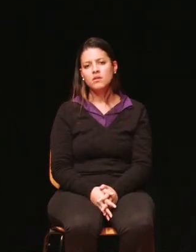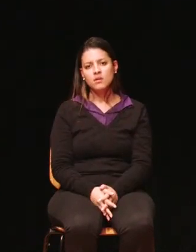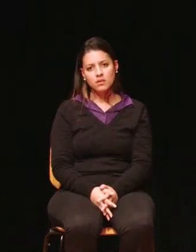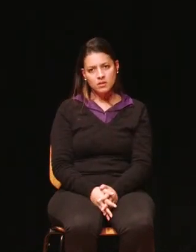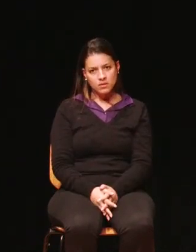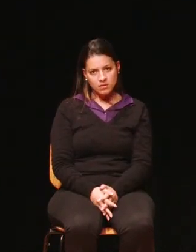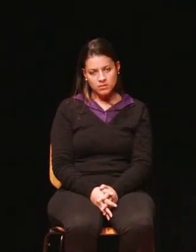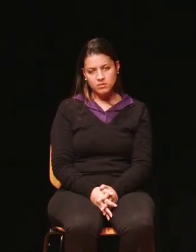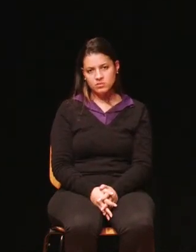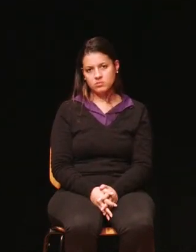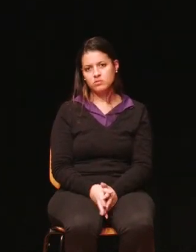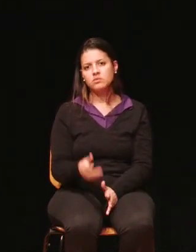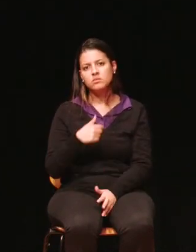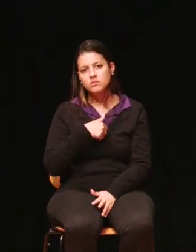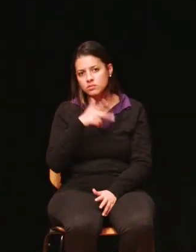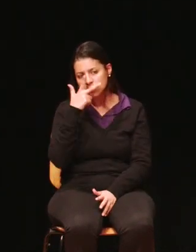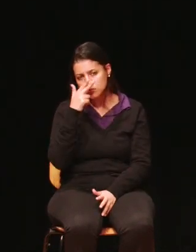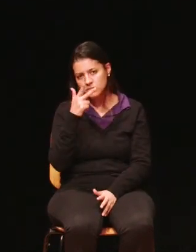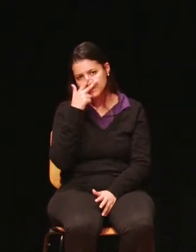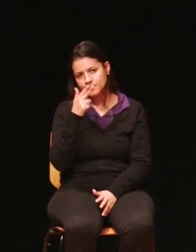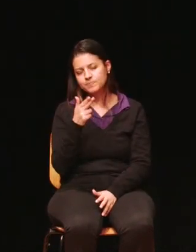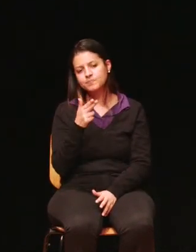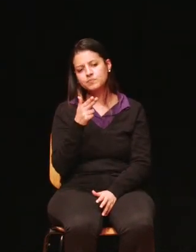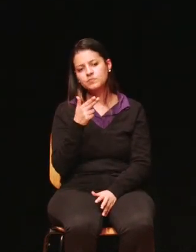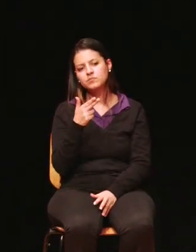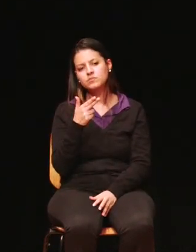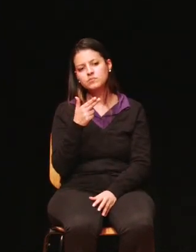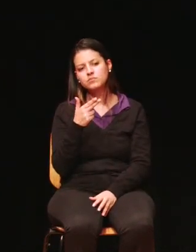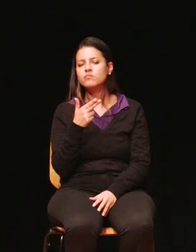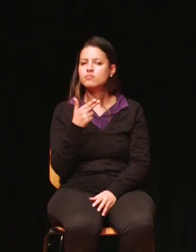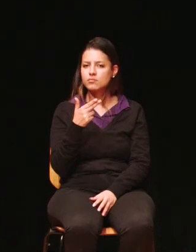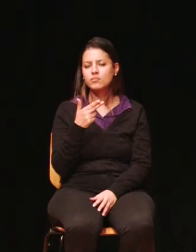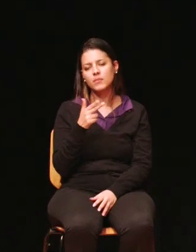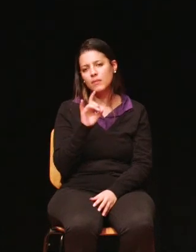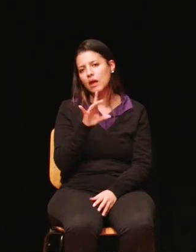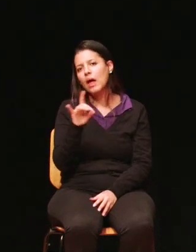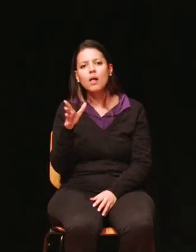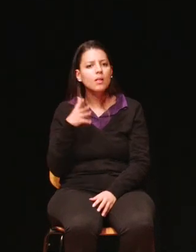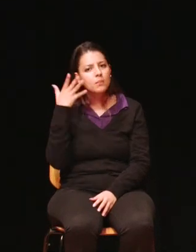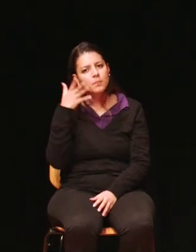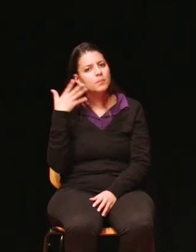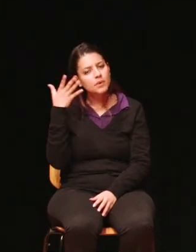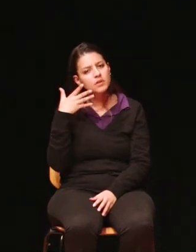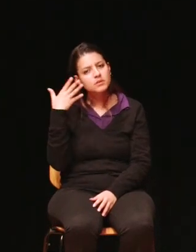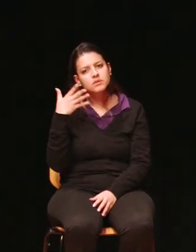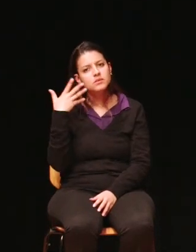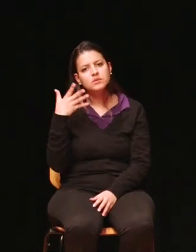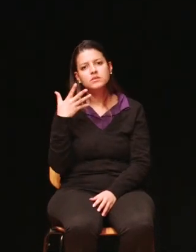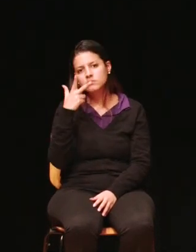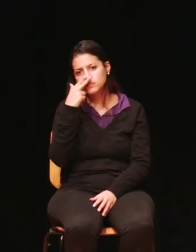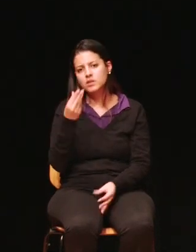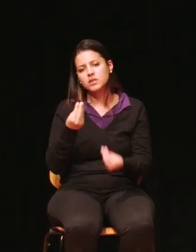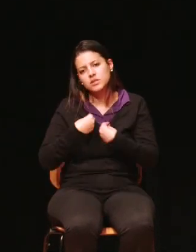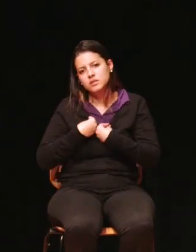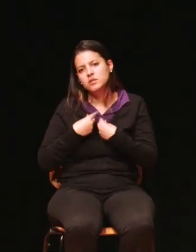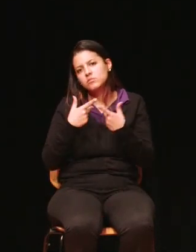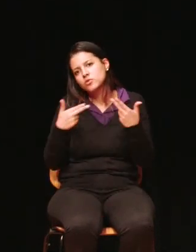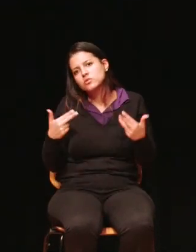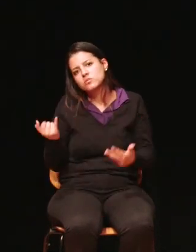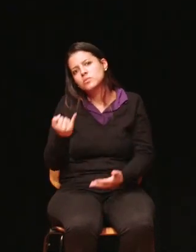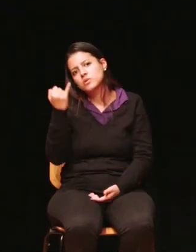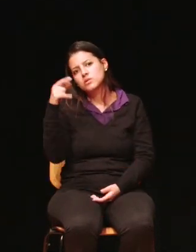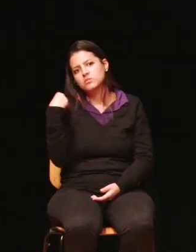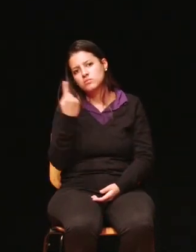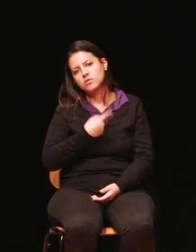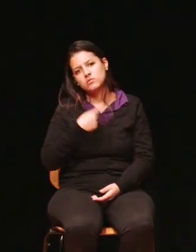Acho que as discussões e as contribuições de cada palestrante trouxeram muitas questões para serem consideradas